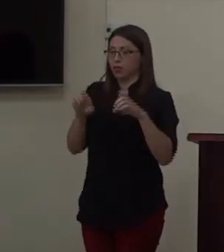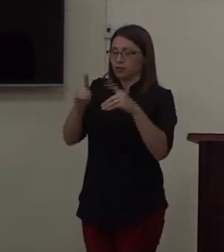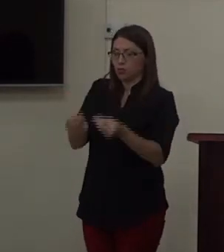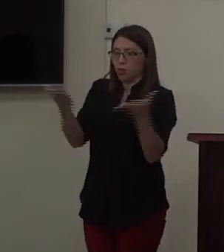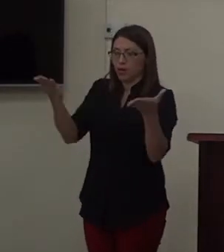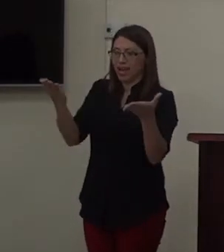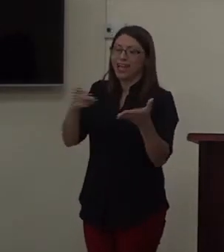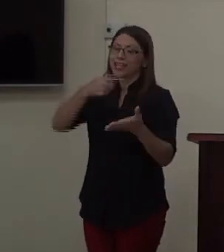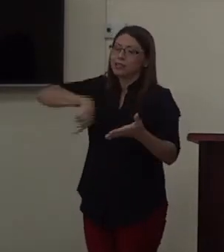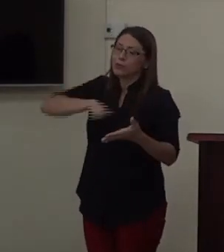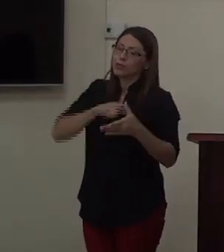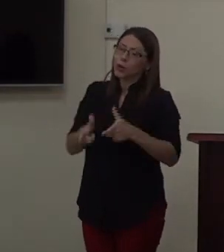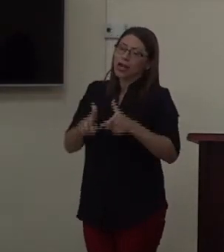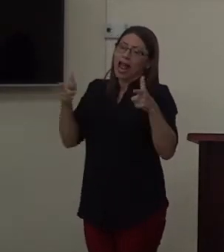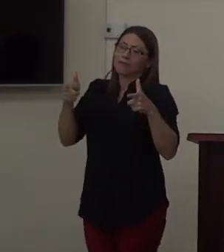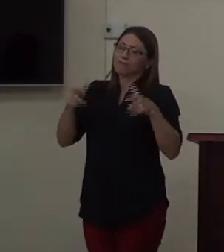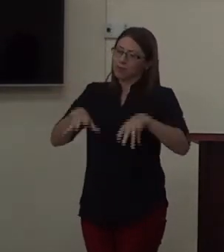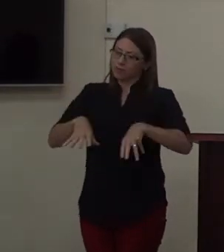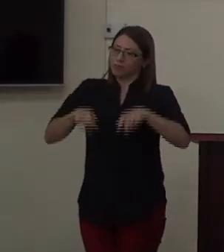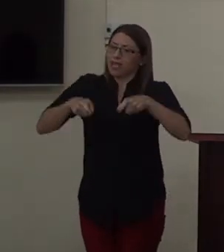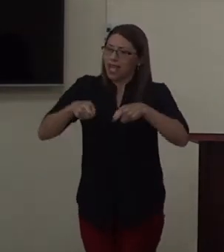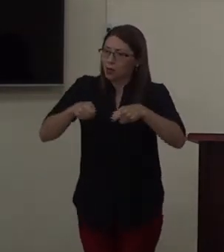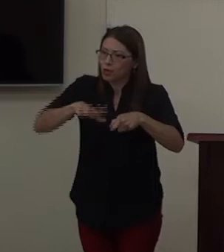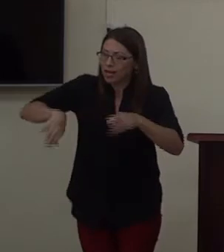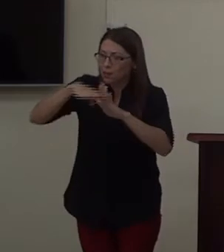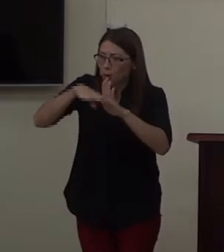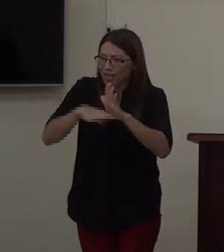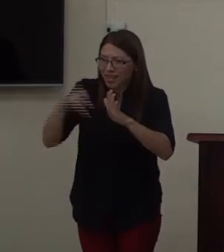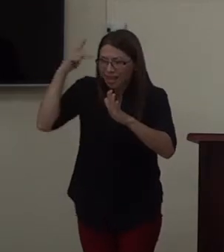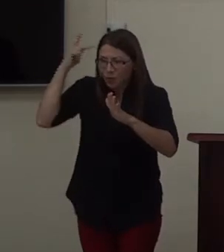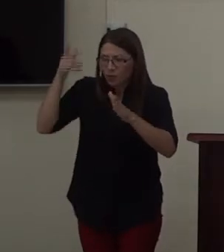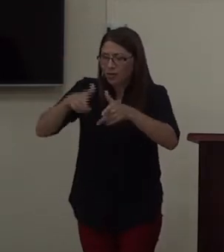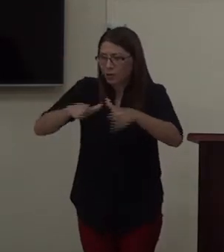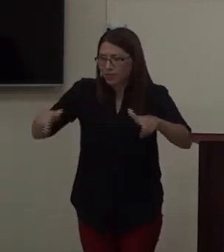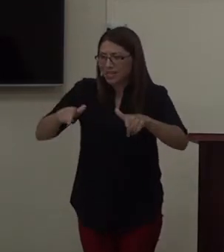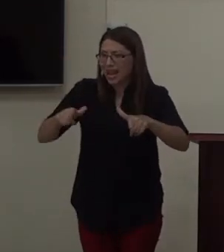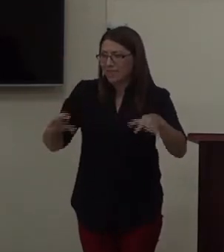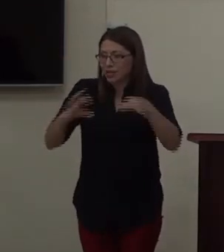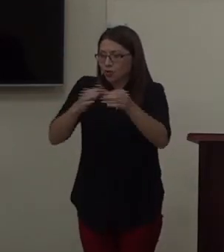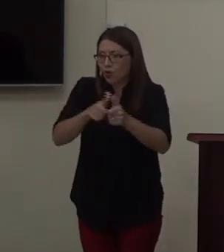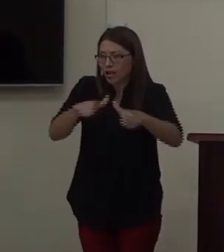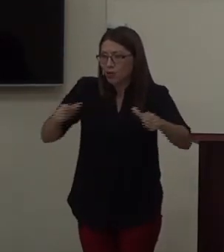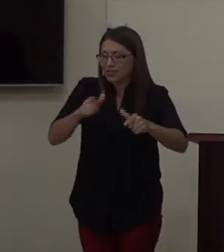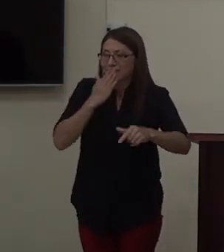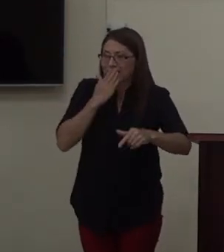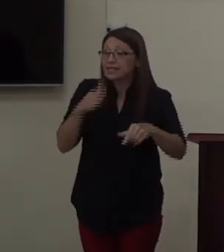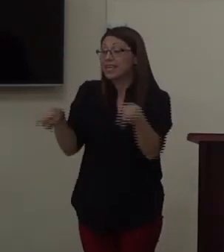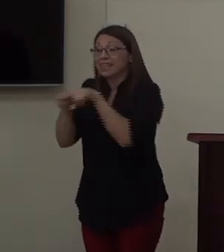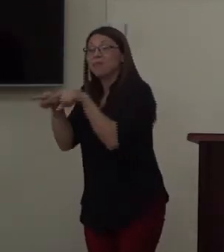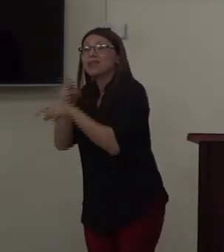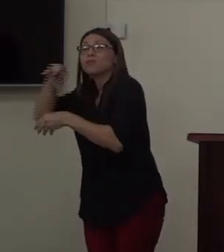gran ejecutor de política lingüística en relación con las lenguas indígenas, y también están involucrados